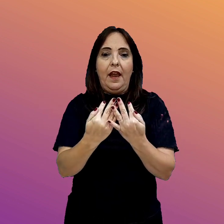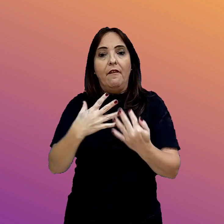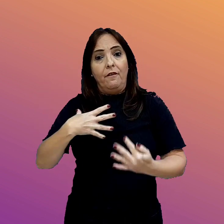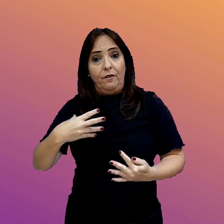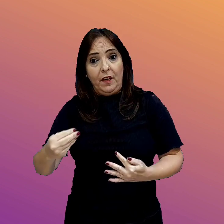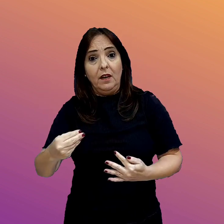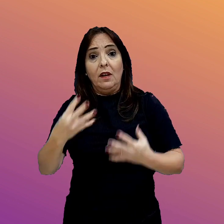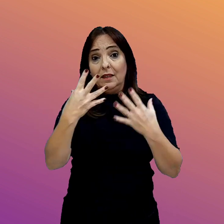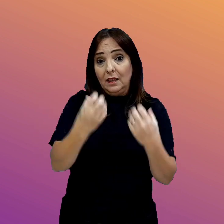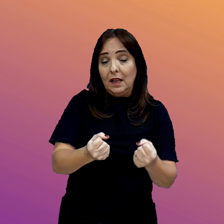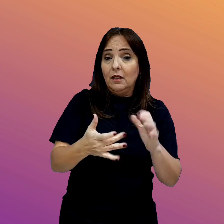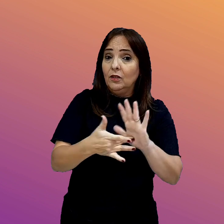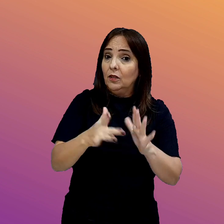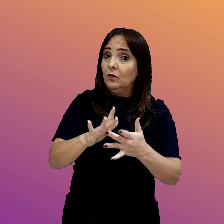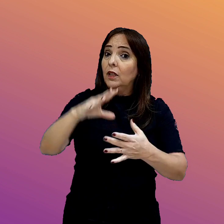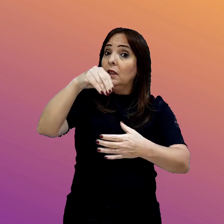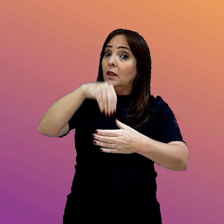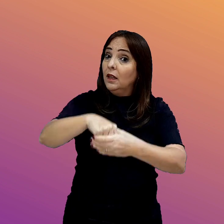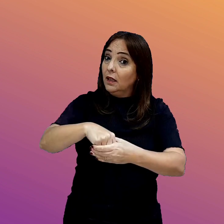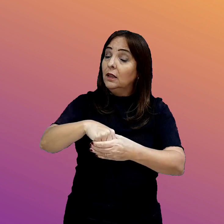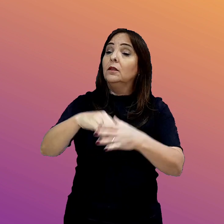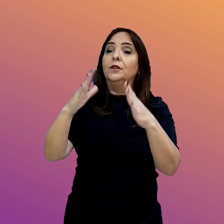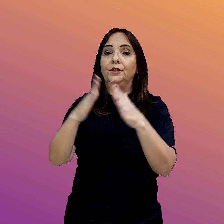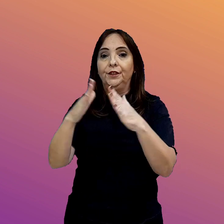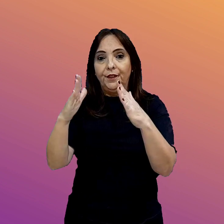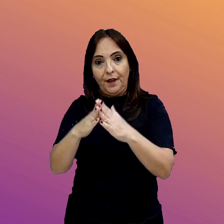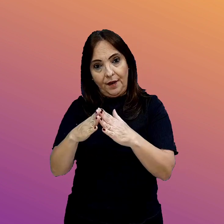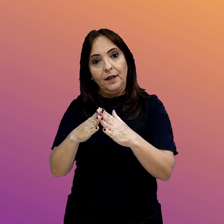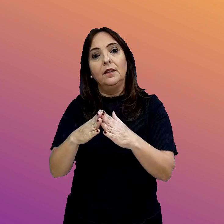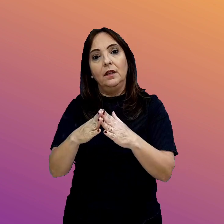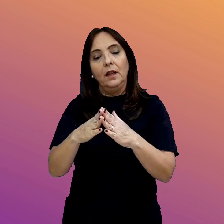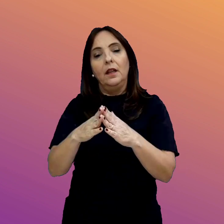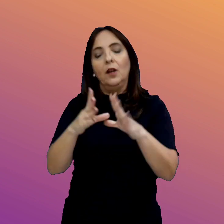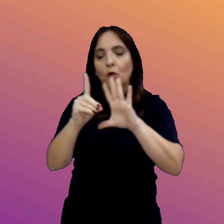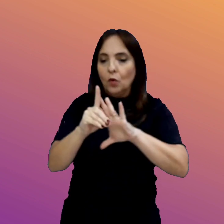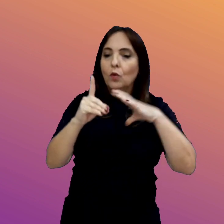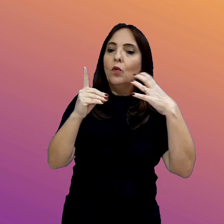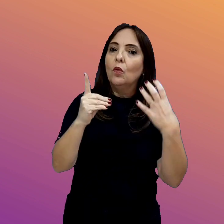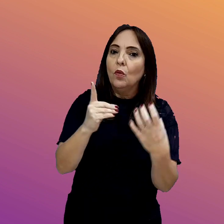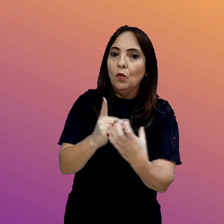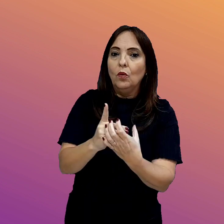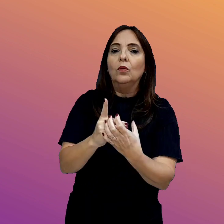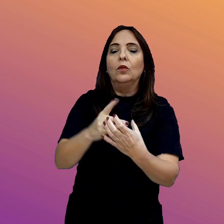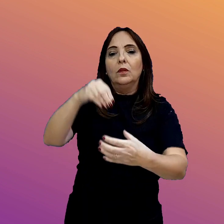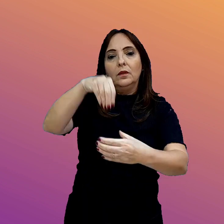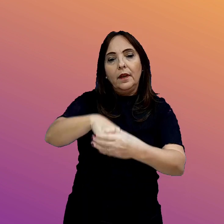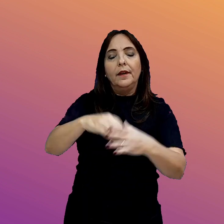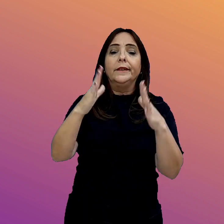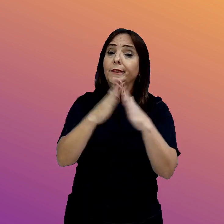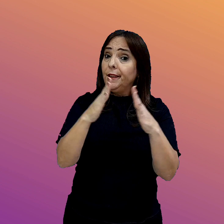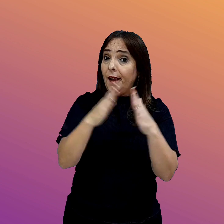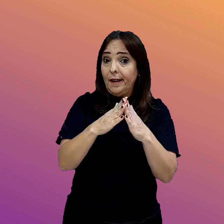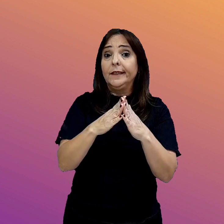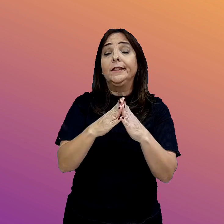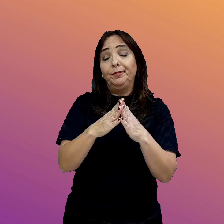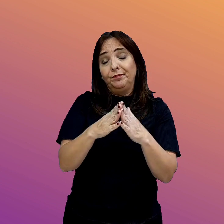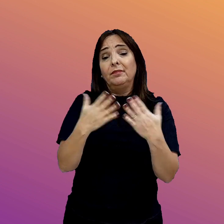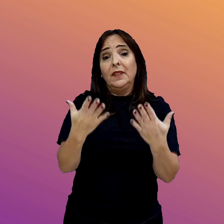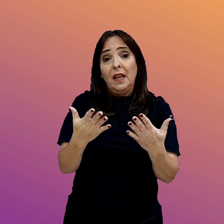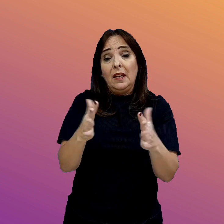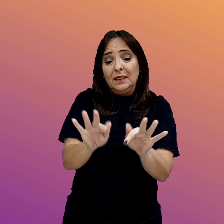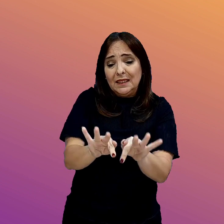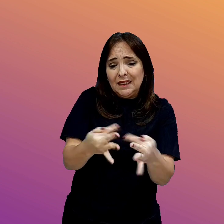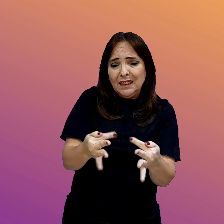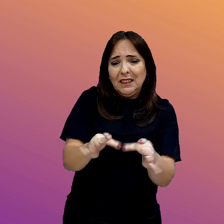apenas confirmaram na igreja a decisão que tomaram em casa, através do culto doméstico. Que é uma reunião tão simples, informal,